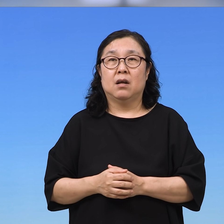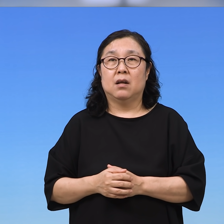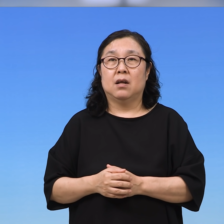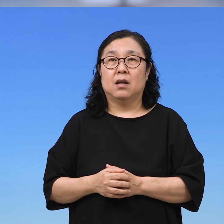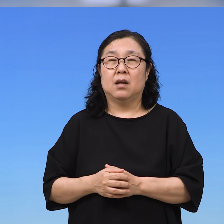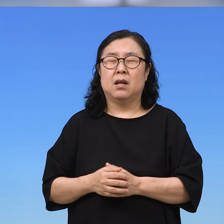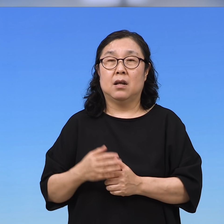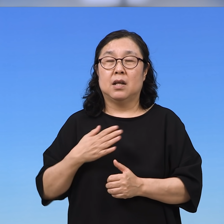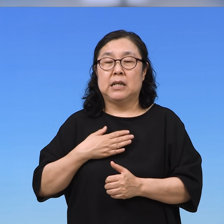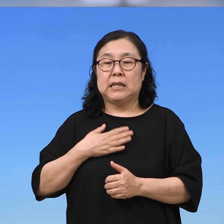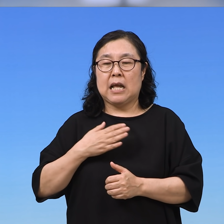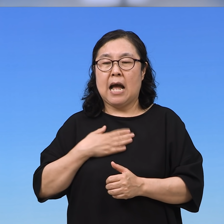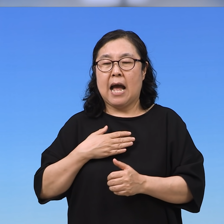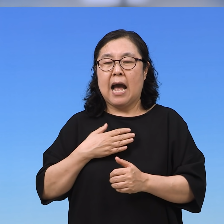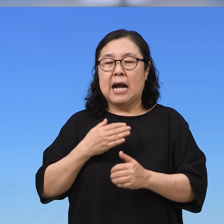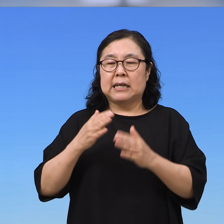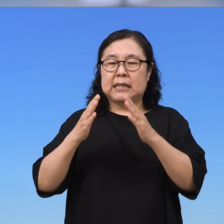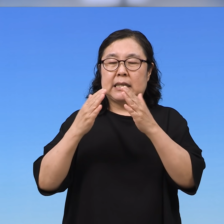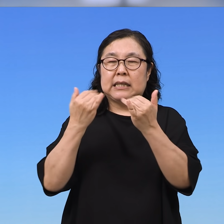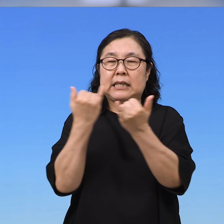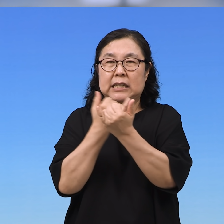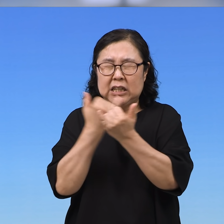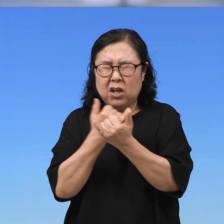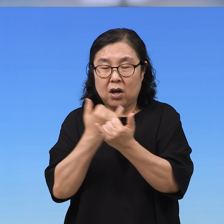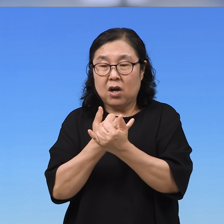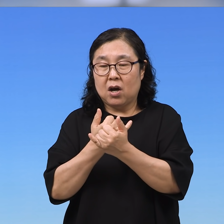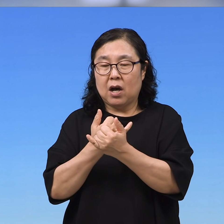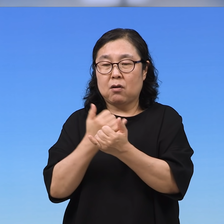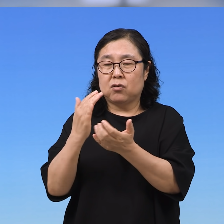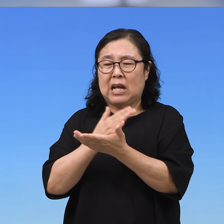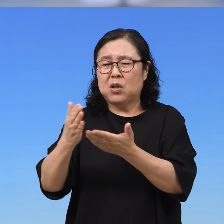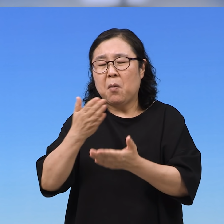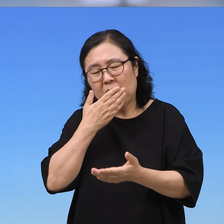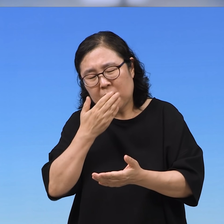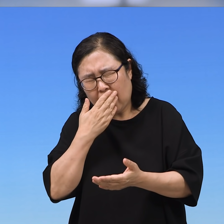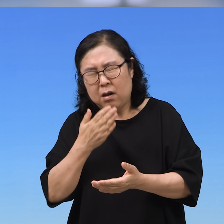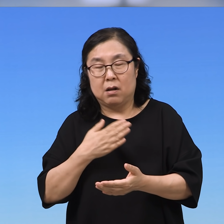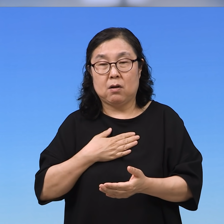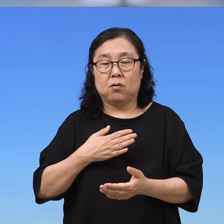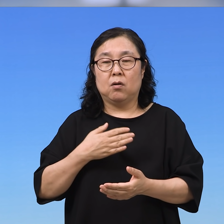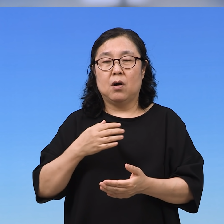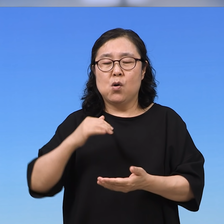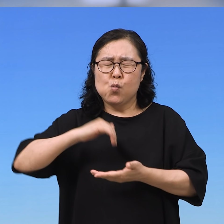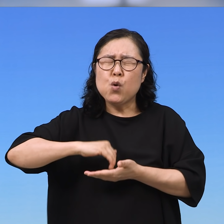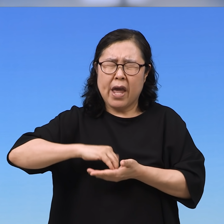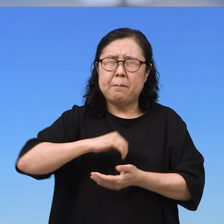우리 친정어머니 갖다 드릴 걸. 이게 탐욕이에요.